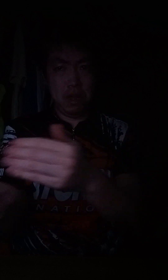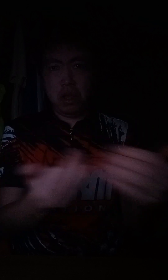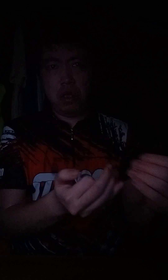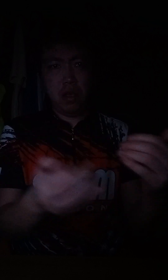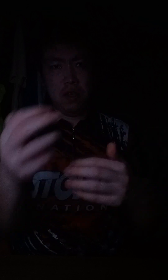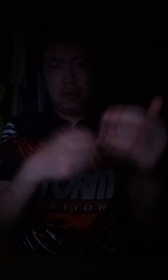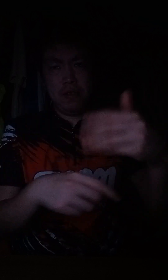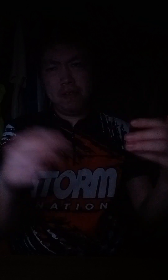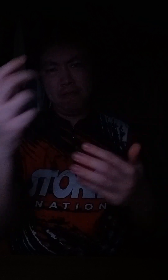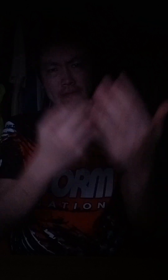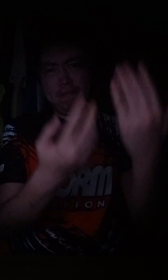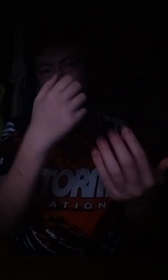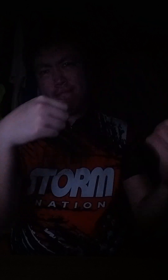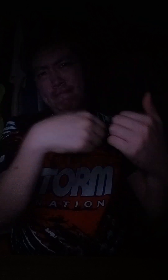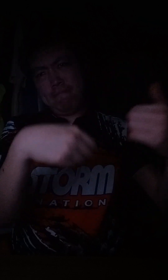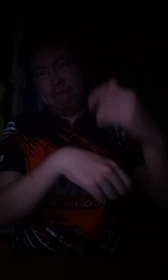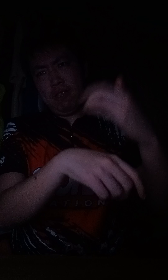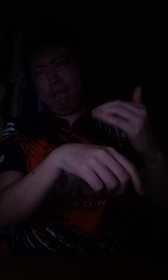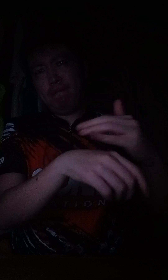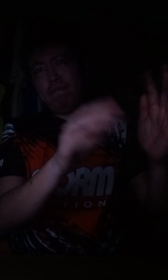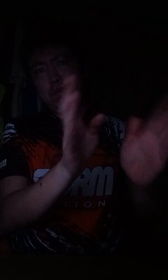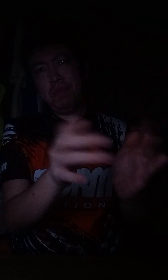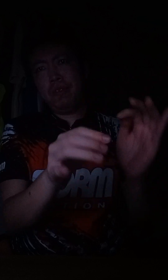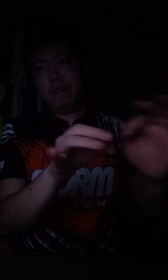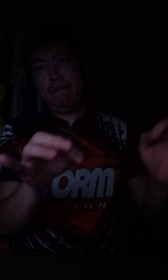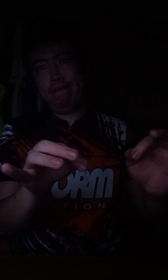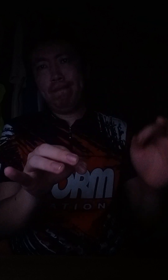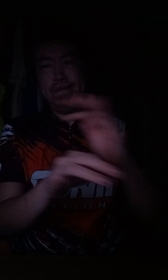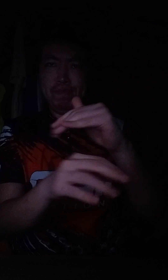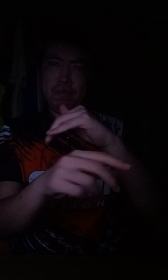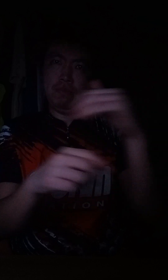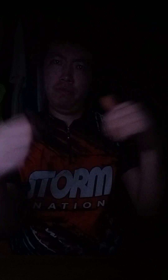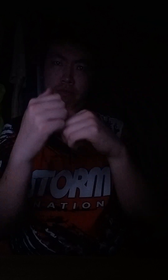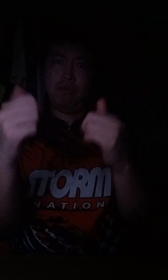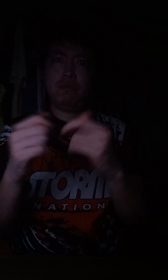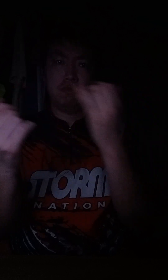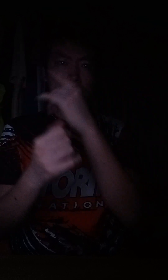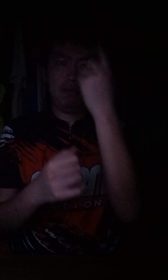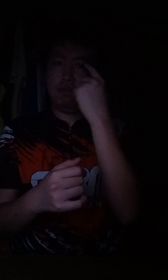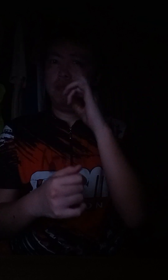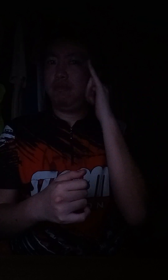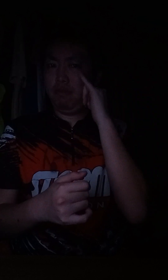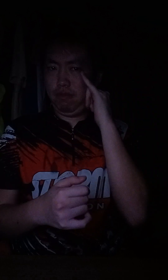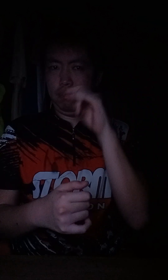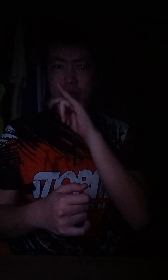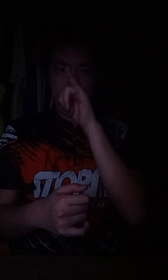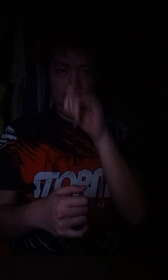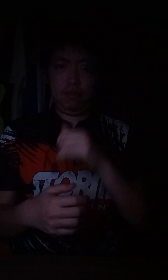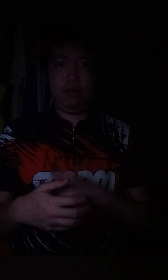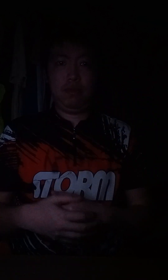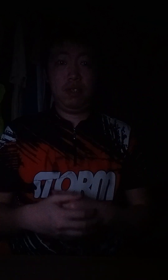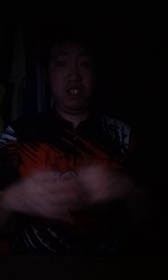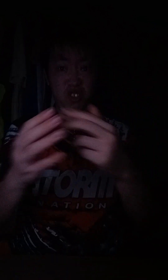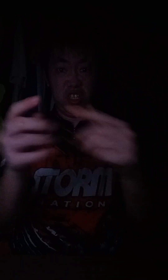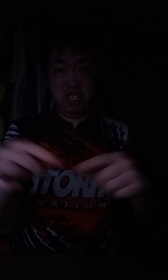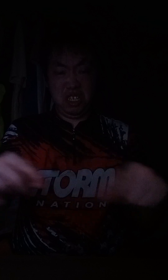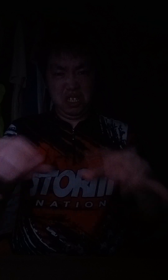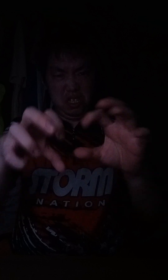사고가 났다는 목격자들 진술 등을 토대로 정확한 사고 경위를 조사하고 있습니다. 뒷좌석이 종이장처럼